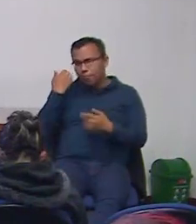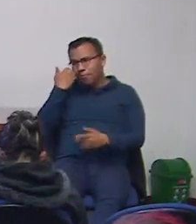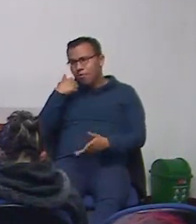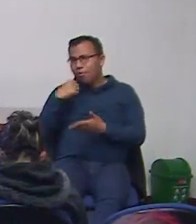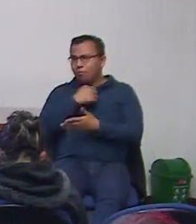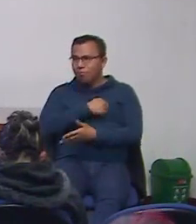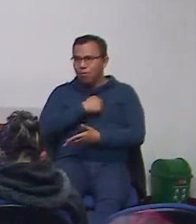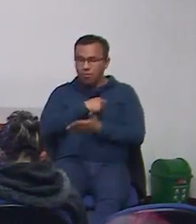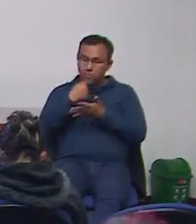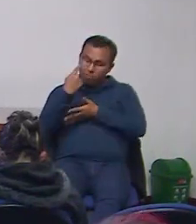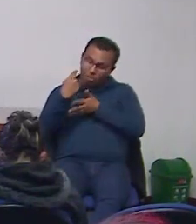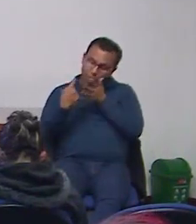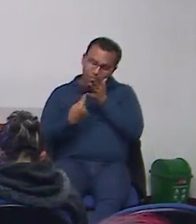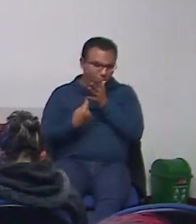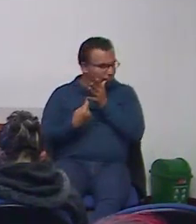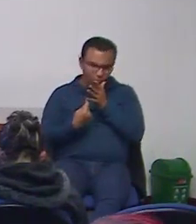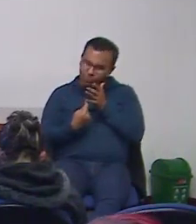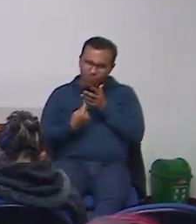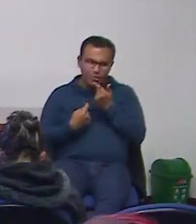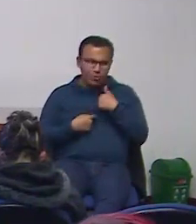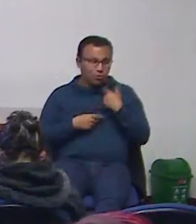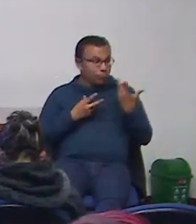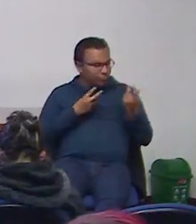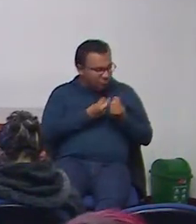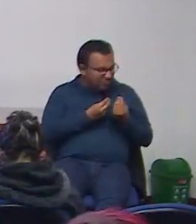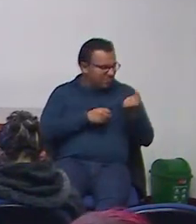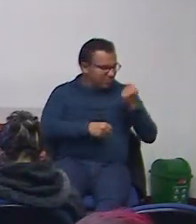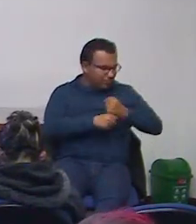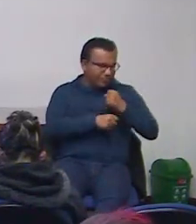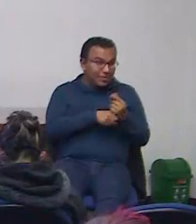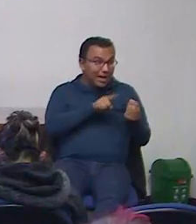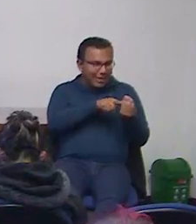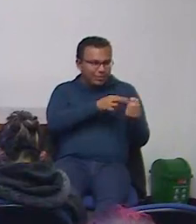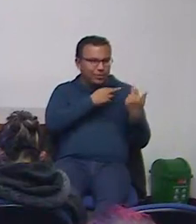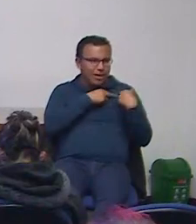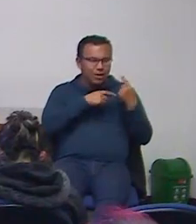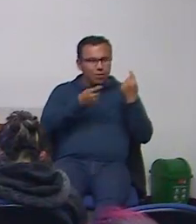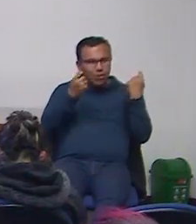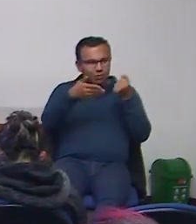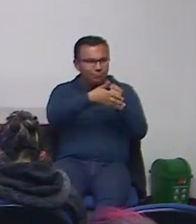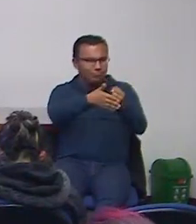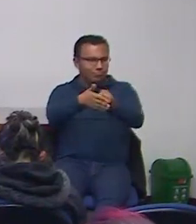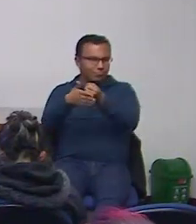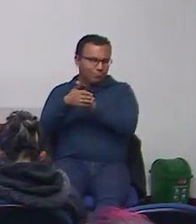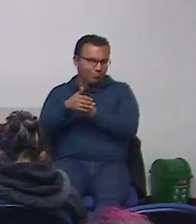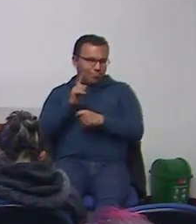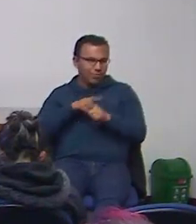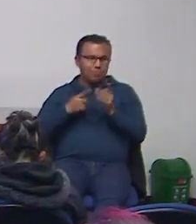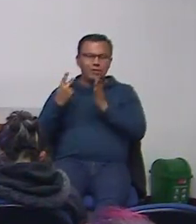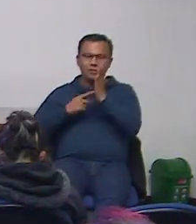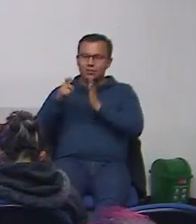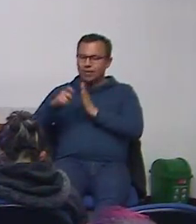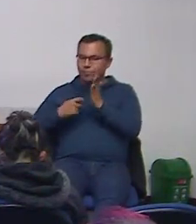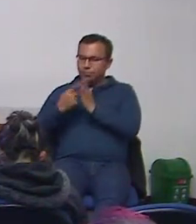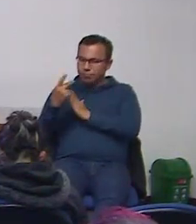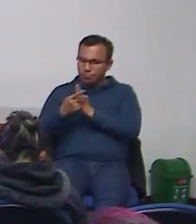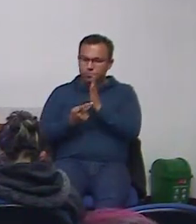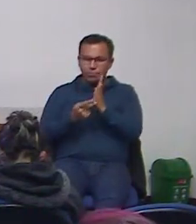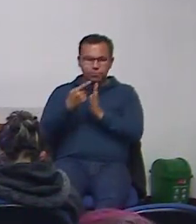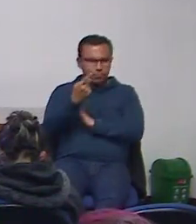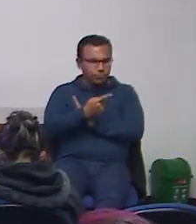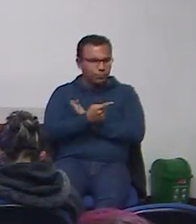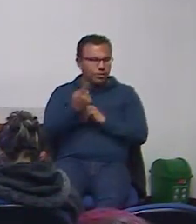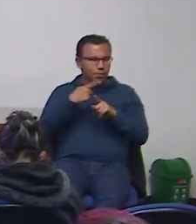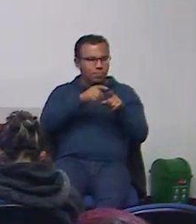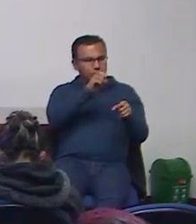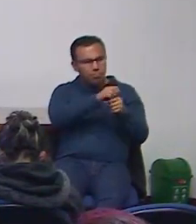por favor porque es que no Entonces esty estoy con un equipo trabajando en eso y lo que necesitamos son proyectos para poder pasar